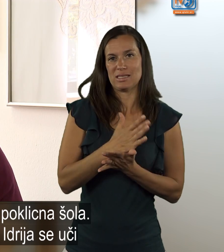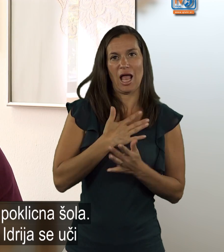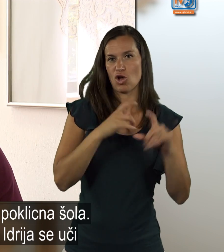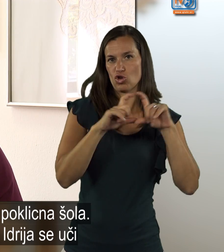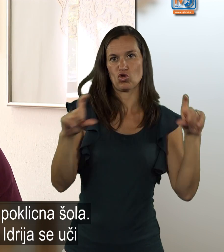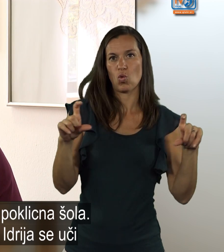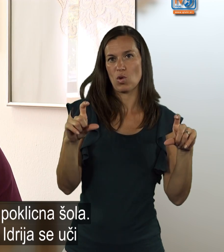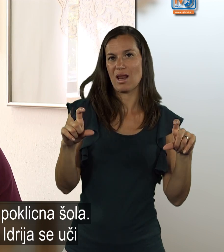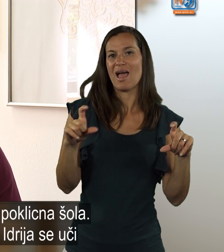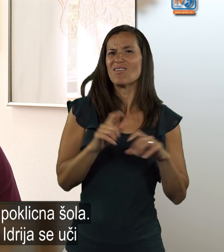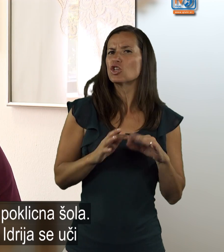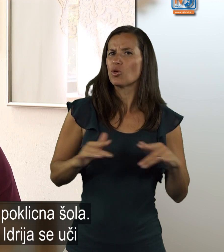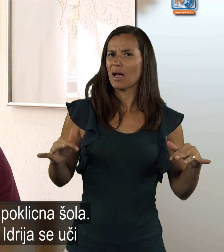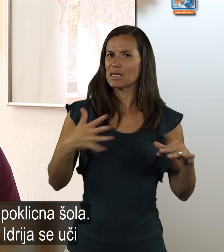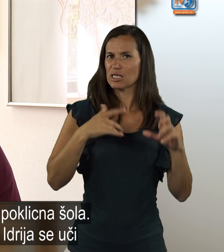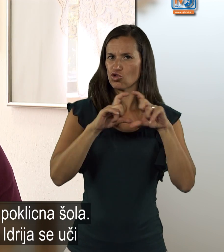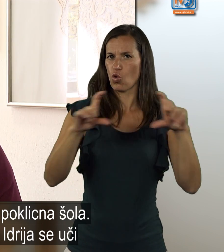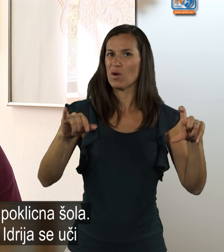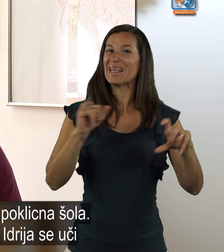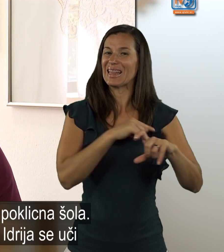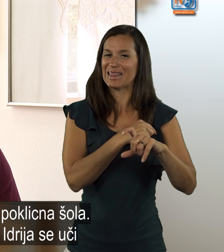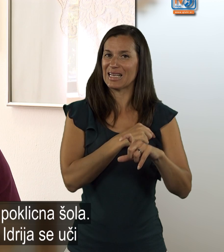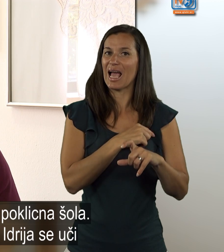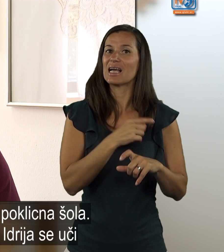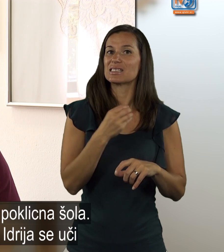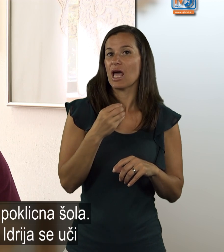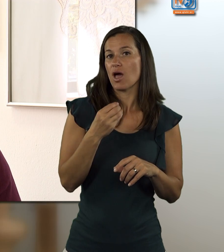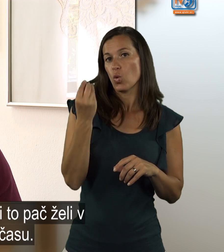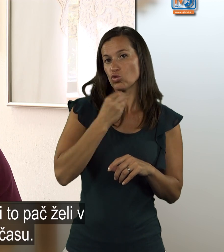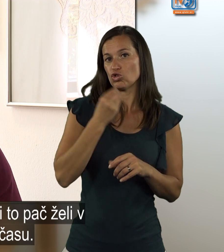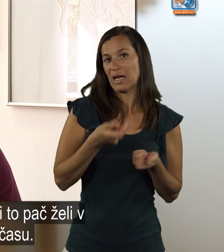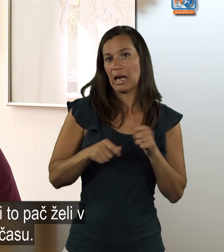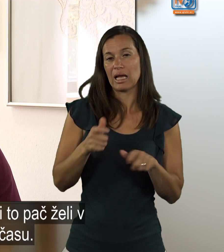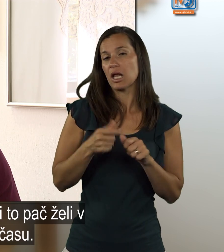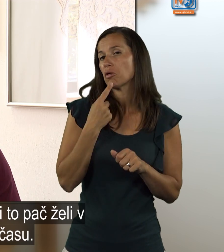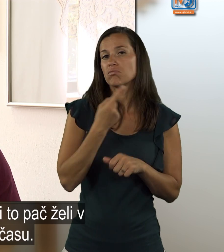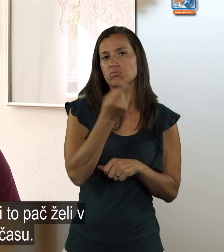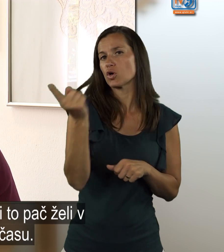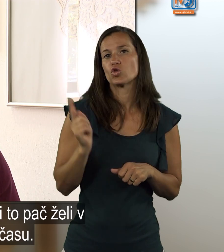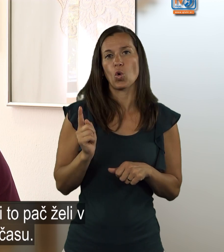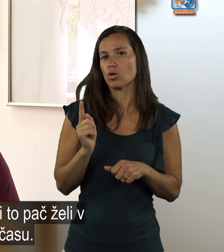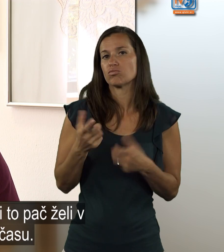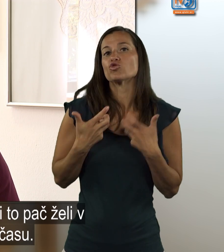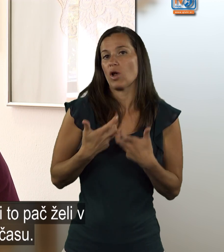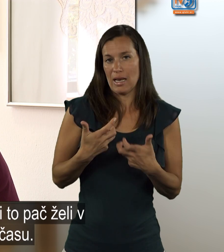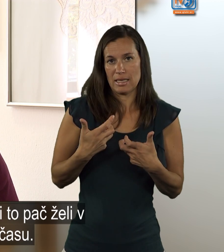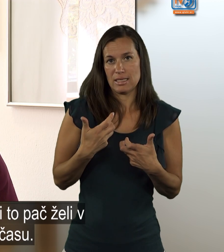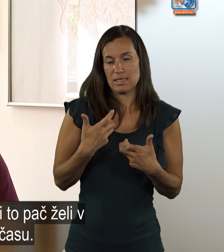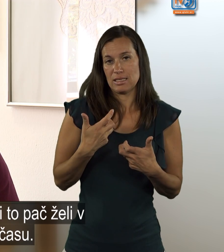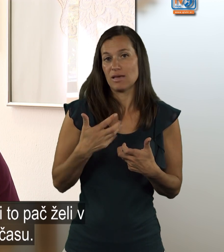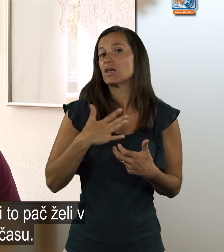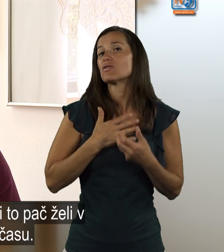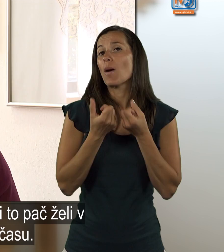šola. V čipkarski šoli Idrija se uči klekljanja, kdor si pač to